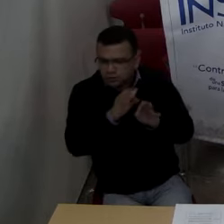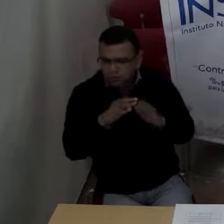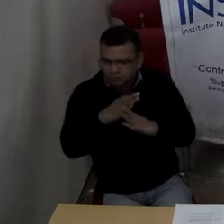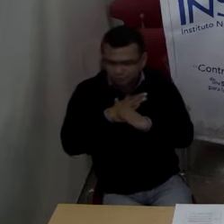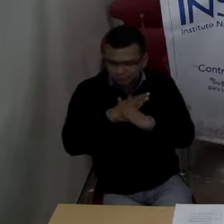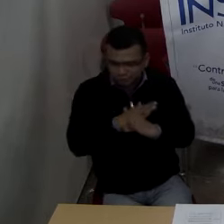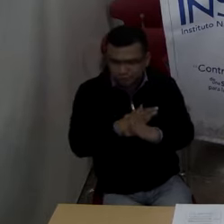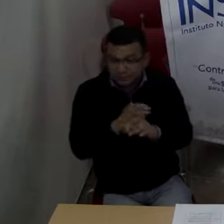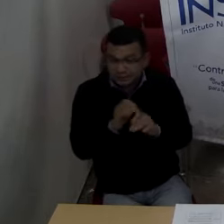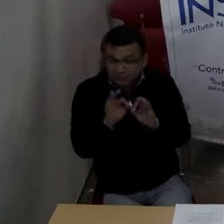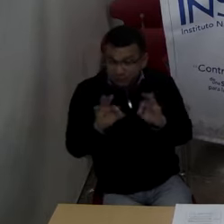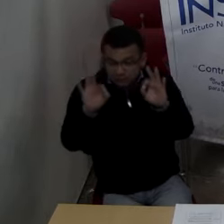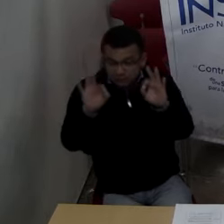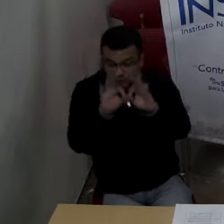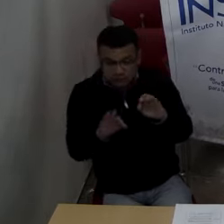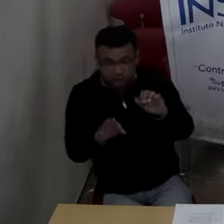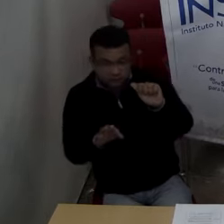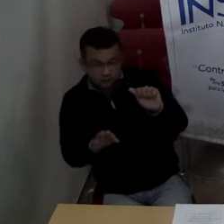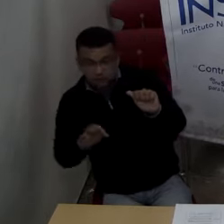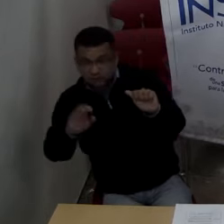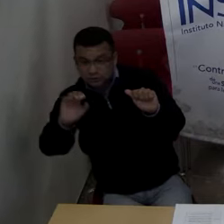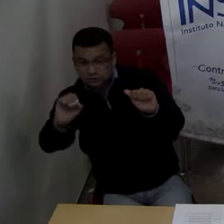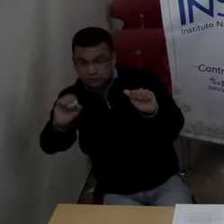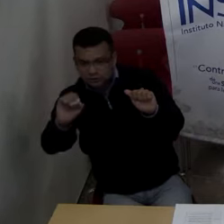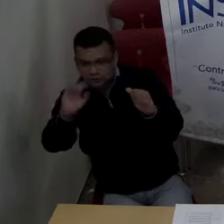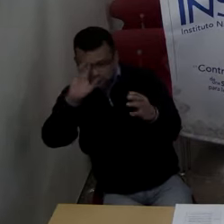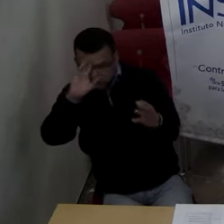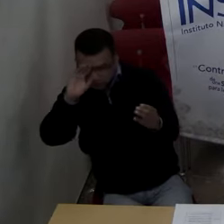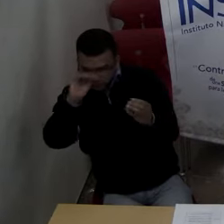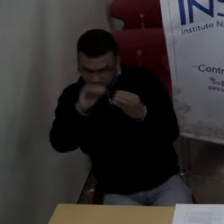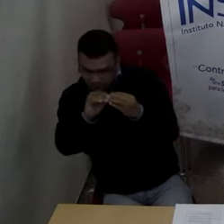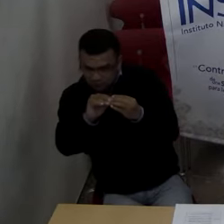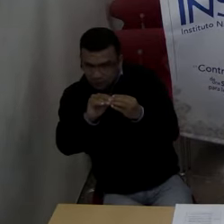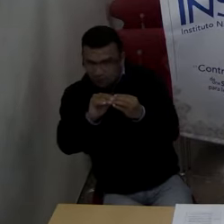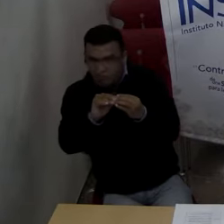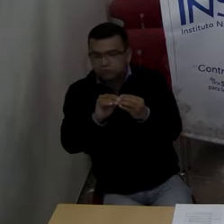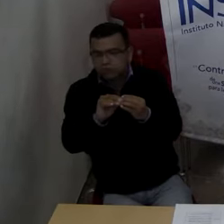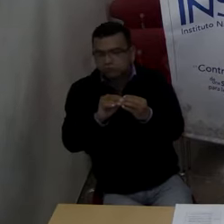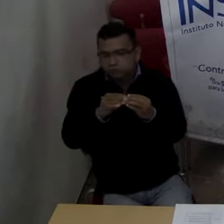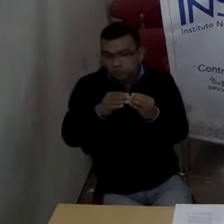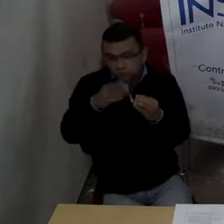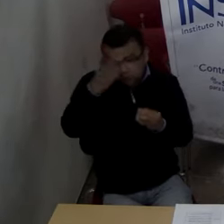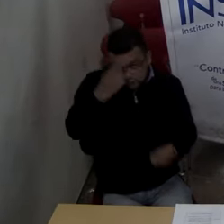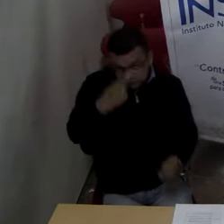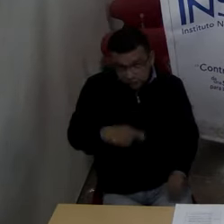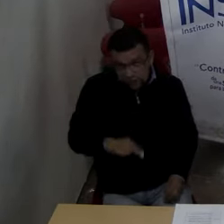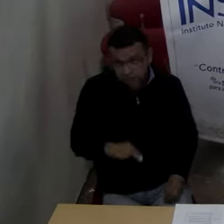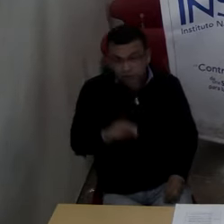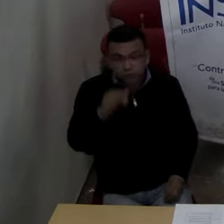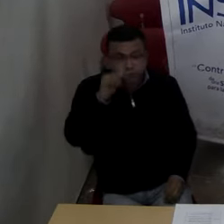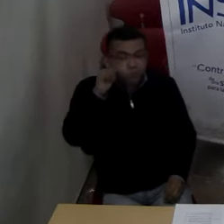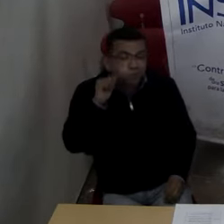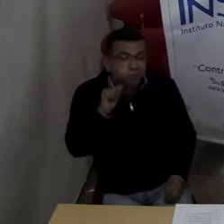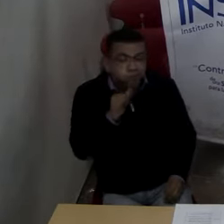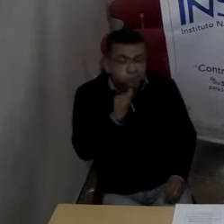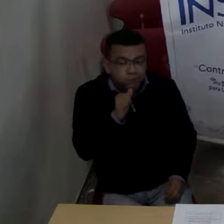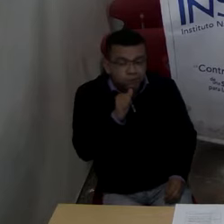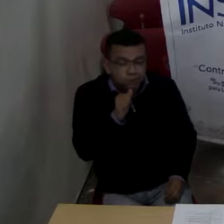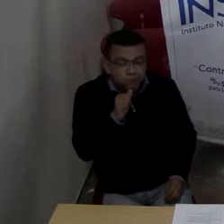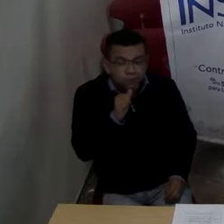hijo, embarazarnos, tener un hijo, debemos estar preparados físicamente,